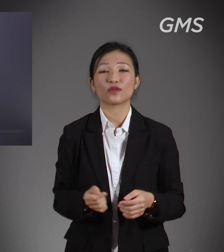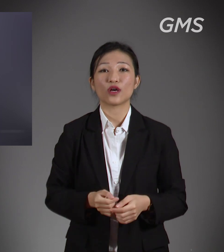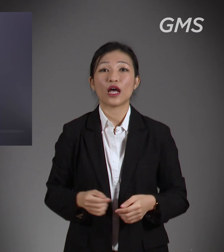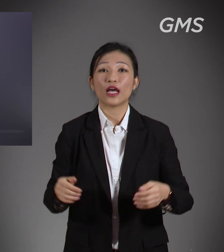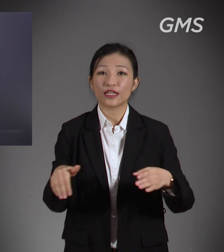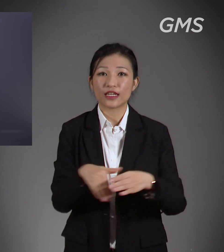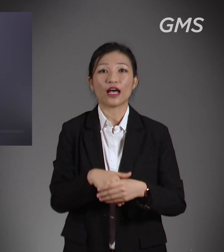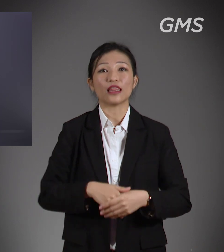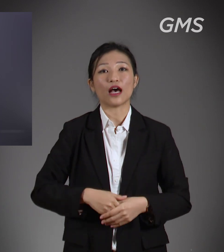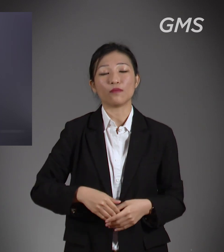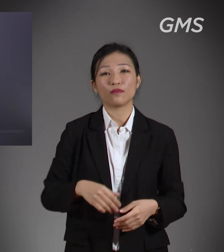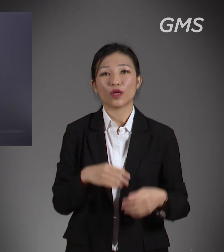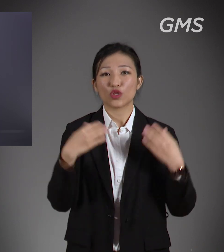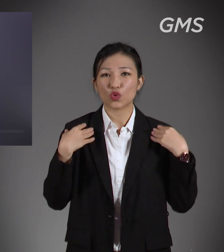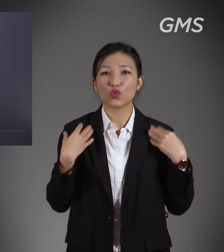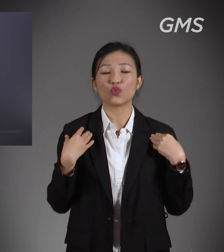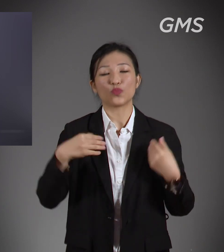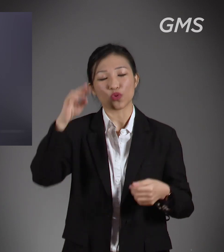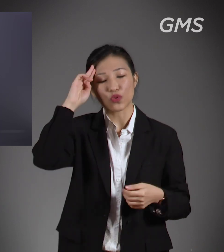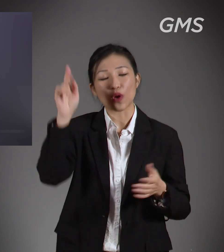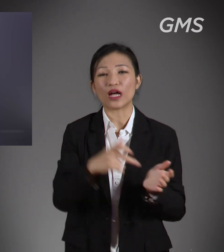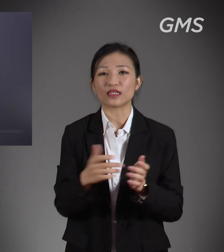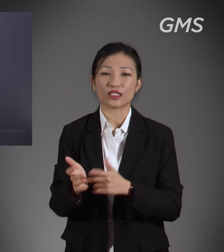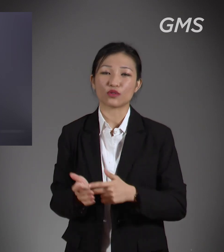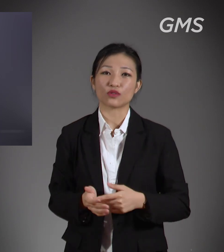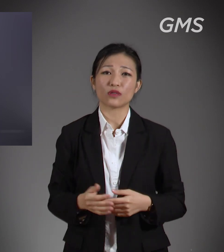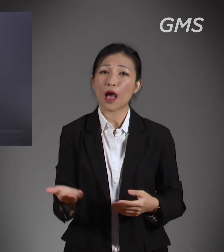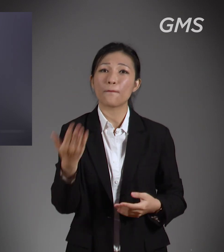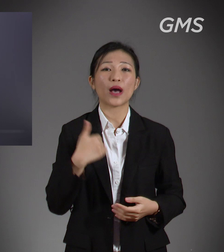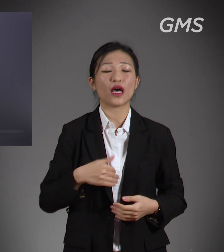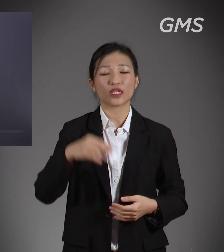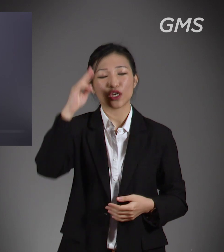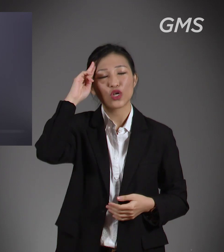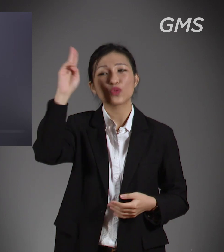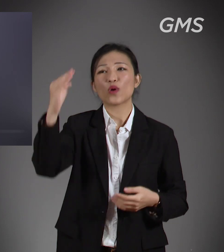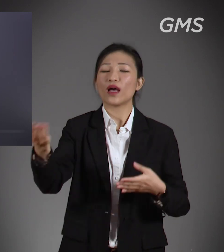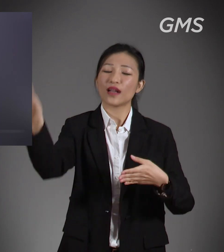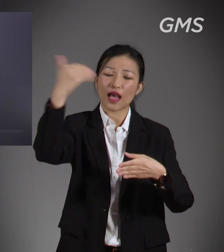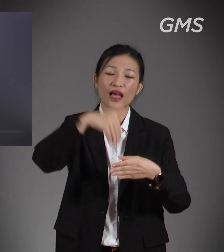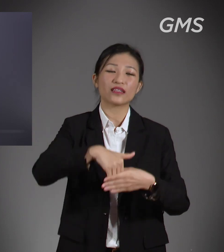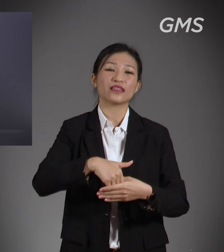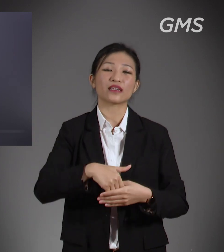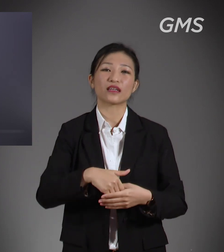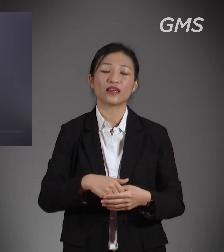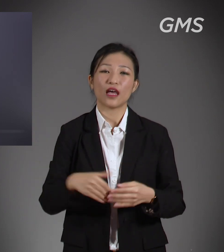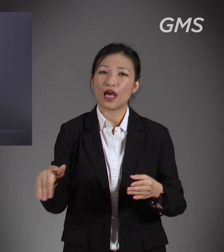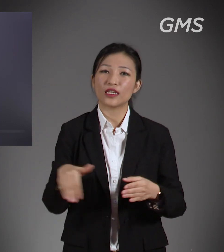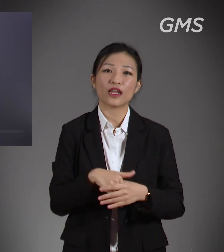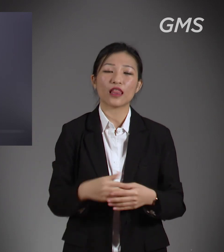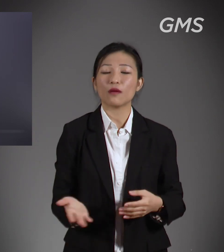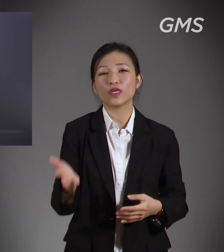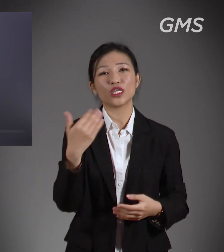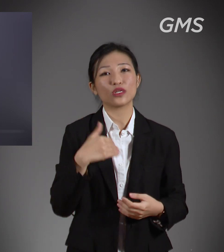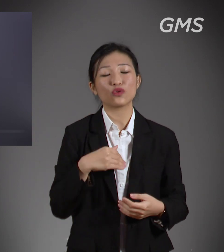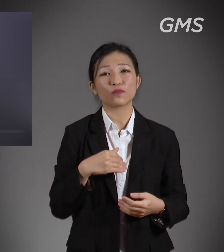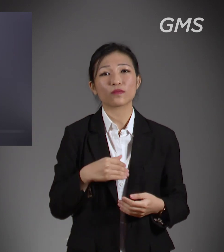yang berkenan kepadamu Tuhan. Mari Tuhan, Kau hadir Tuhan, hadir di dalam kehidupan setiap anak-anak-Mu, lawat